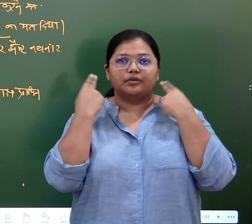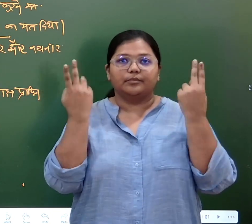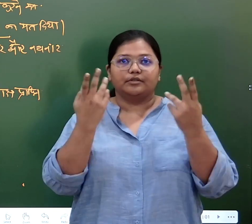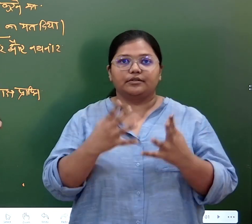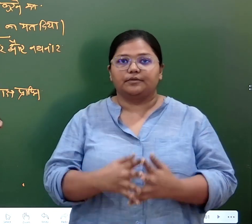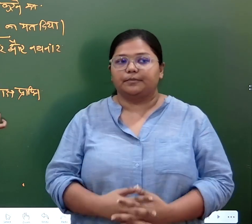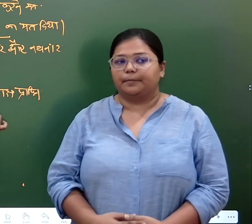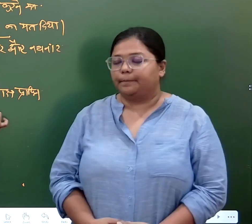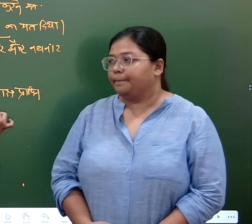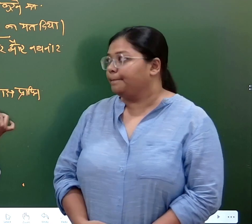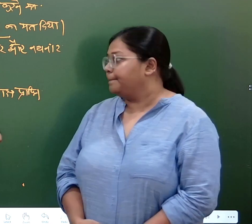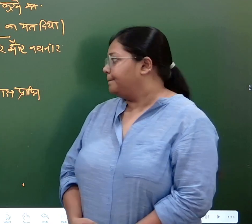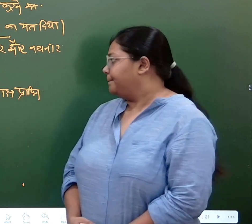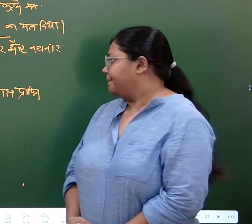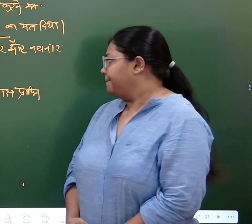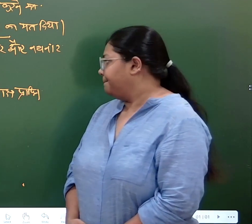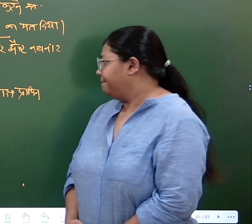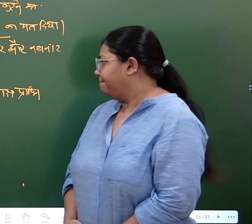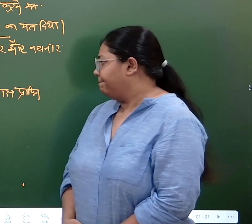मध्यकालीन में थे